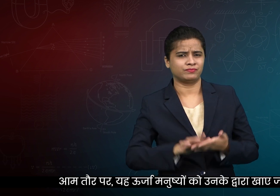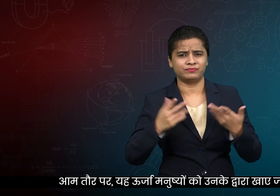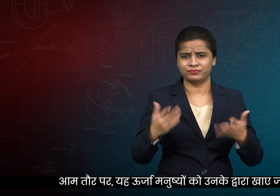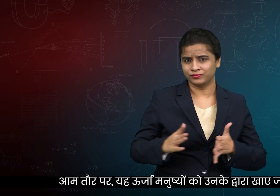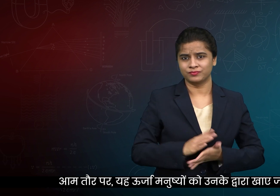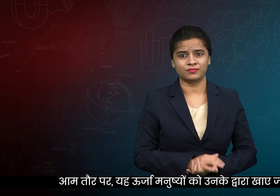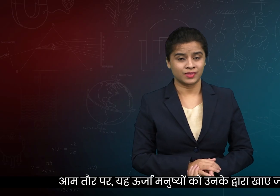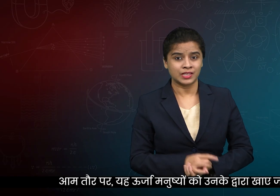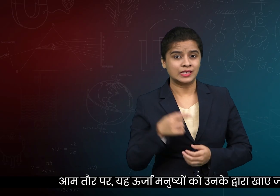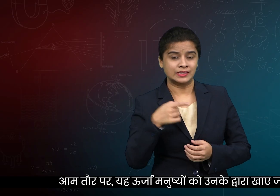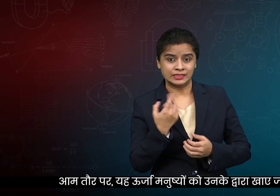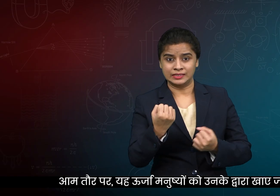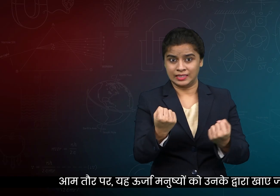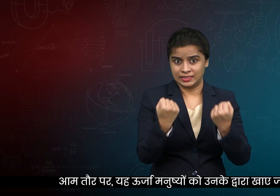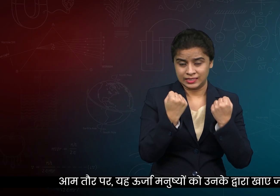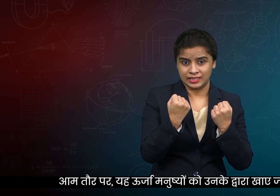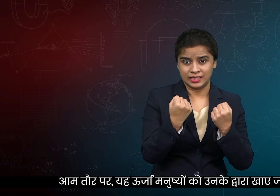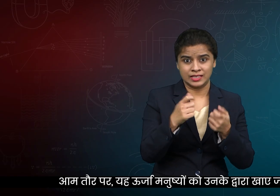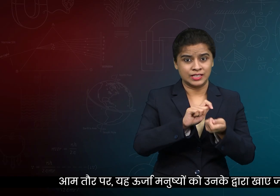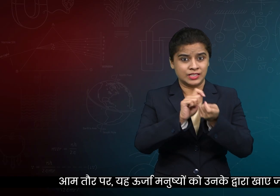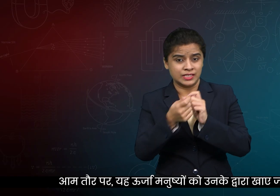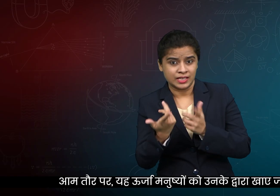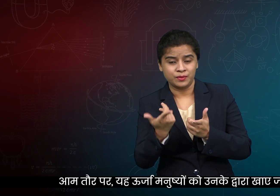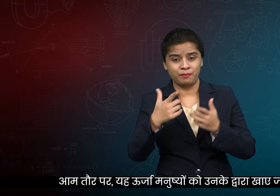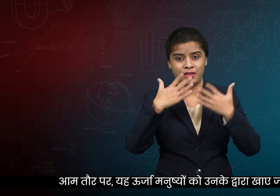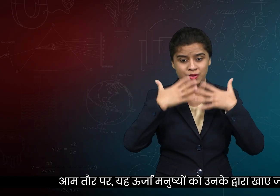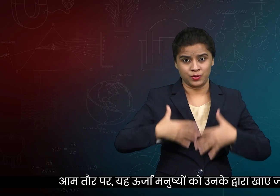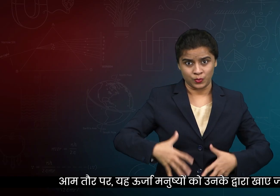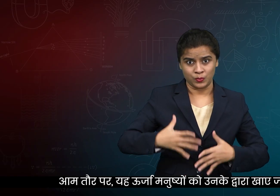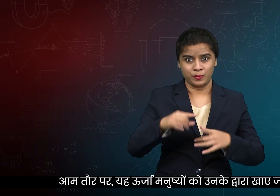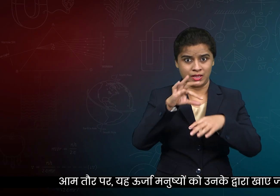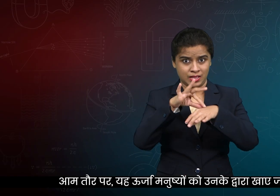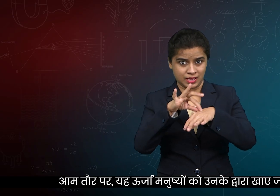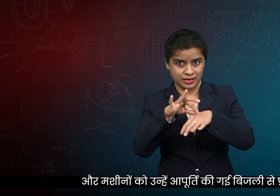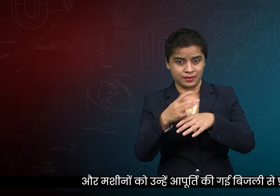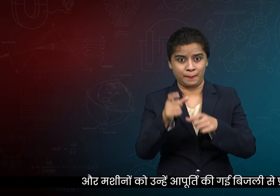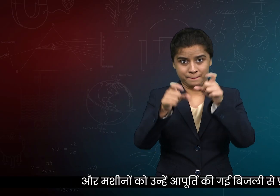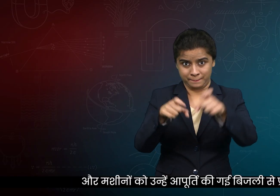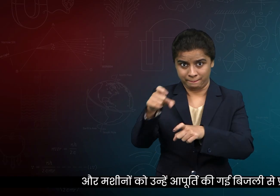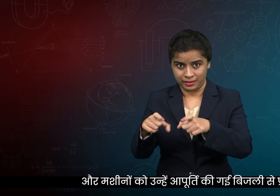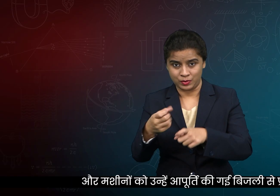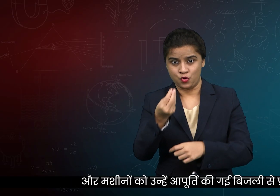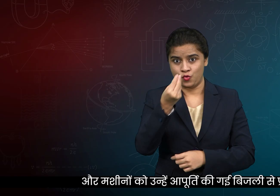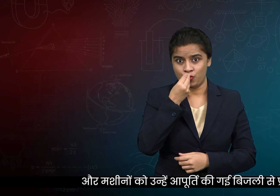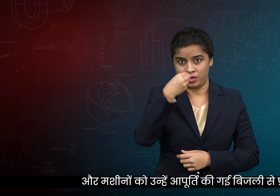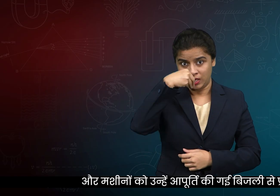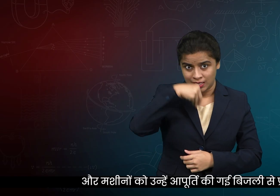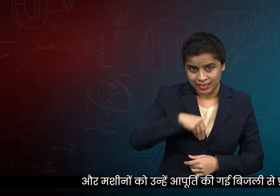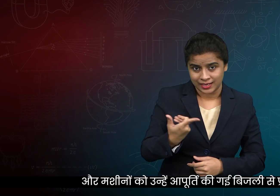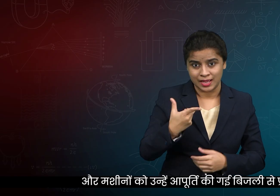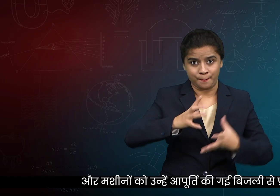आमतौर पर यह ऊर्जा मनुष्यों को उनके द्वारा खाए जाने वाले भोजन से और मशीनों को